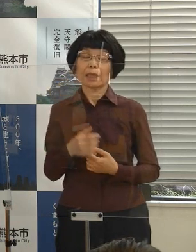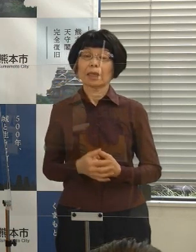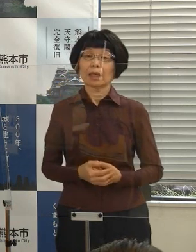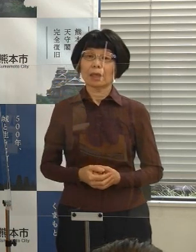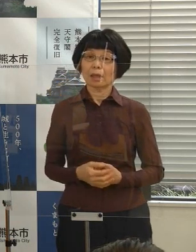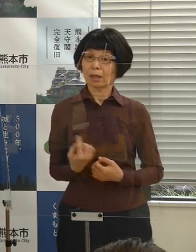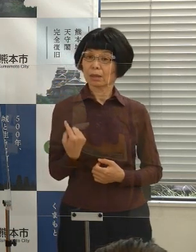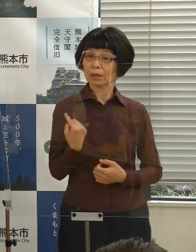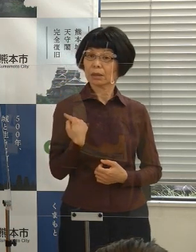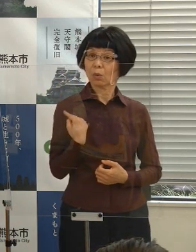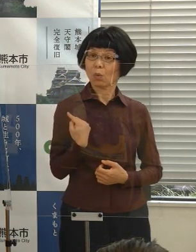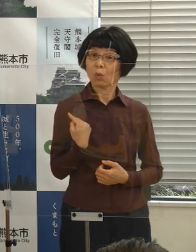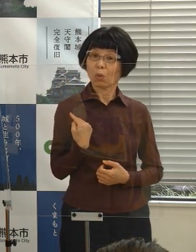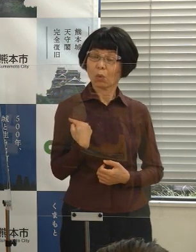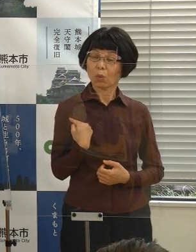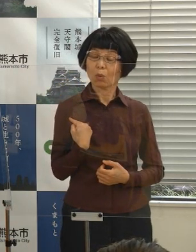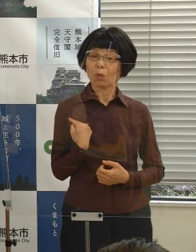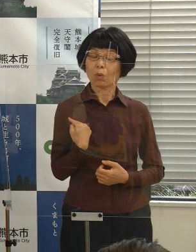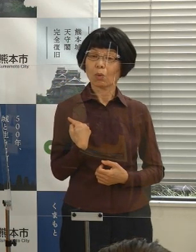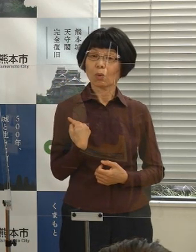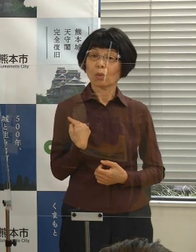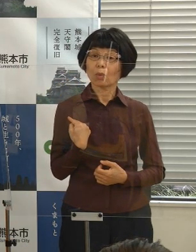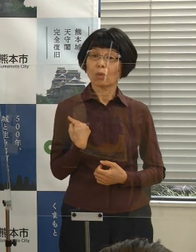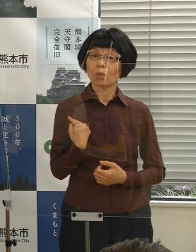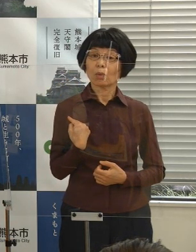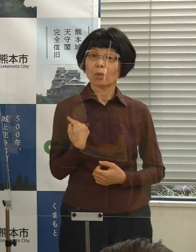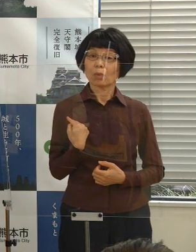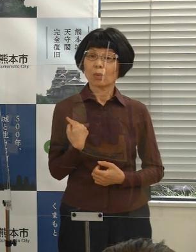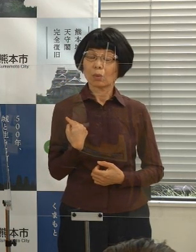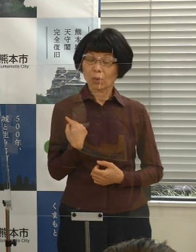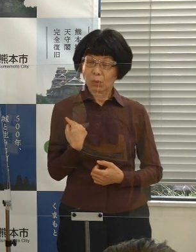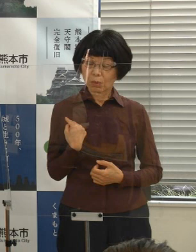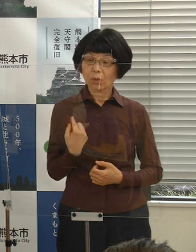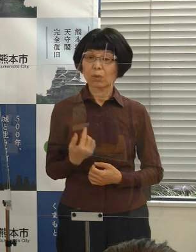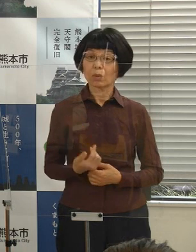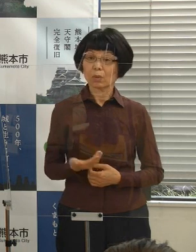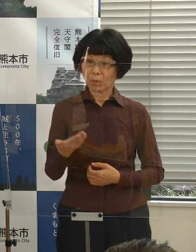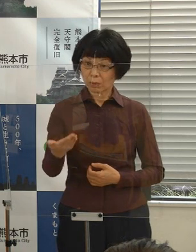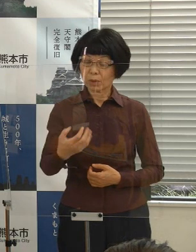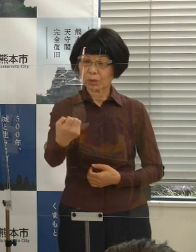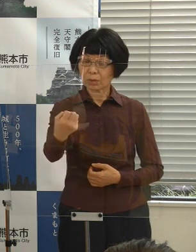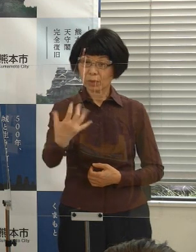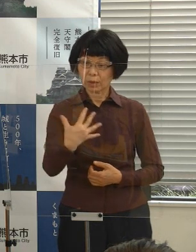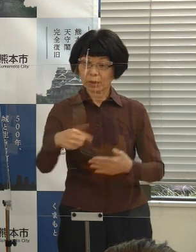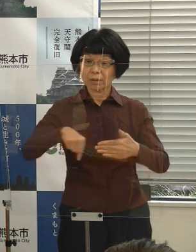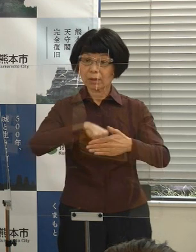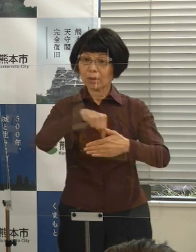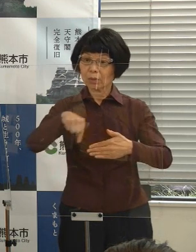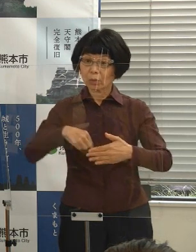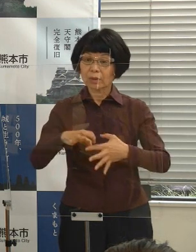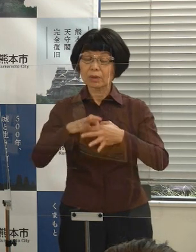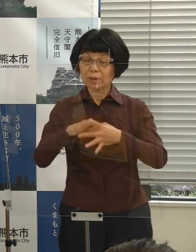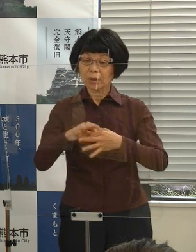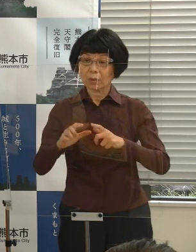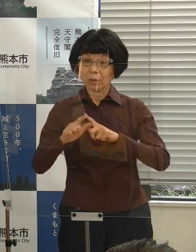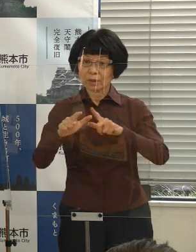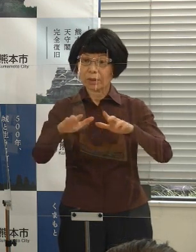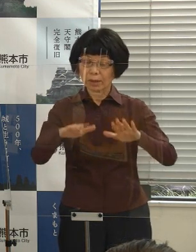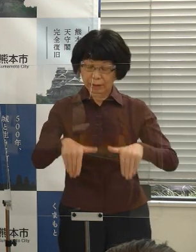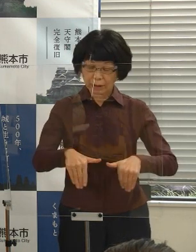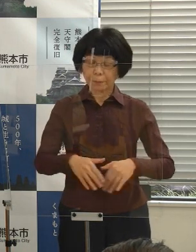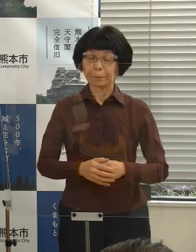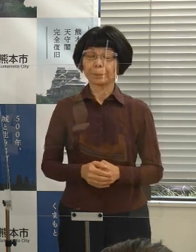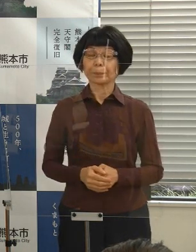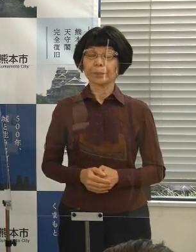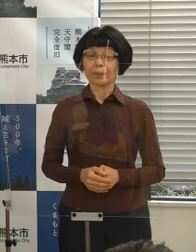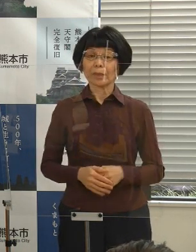昨日、そういったことについてもですね、お伝えをしてですね、今お返事ってい